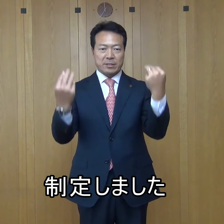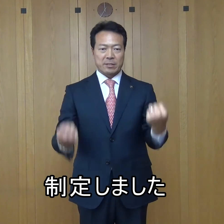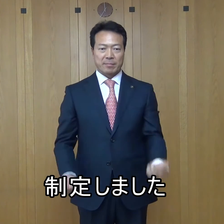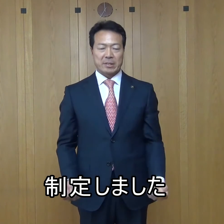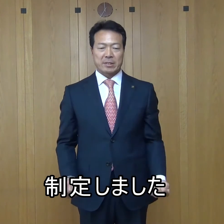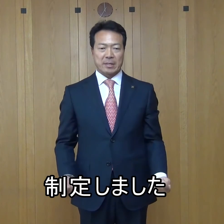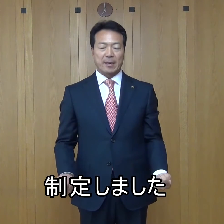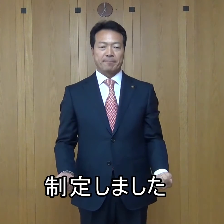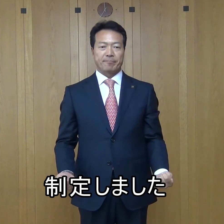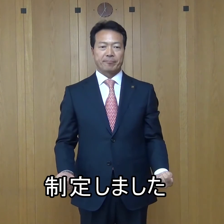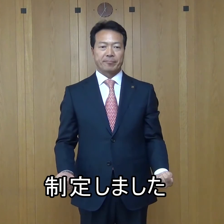しました。